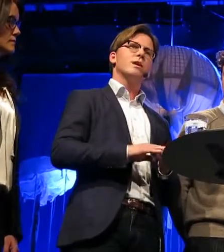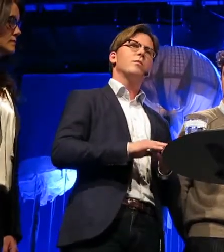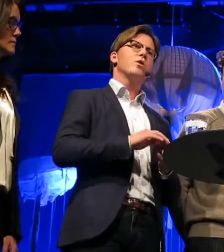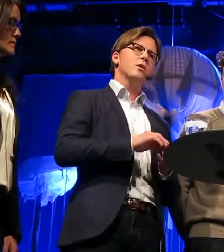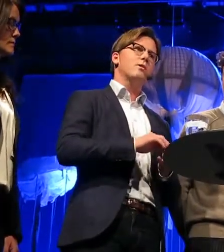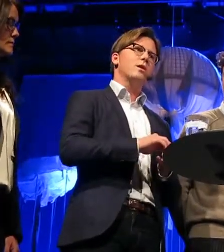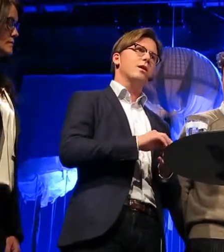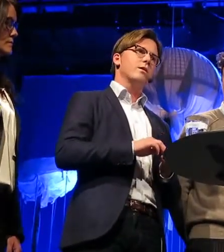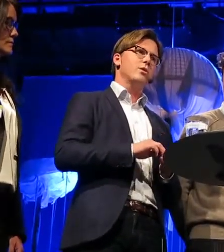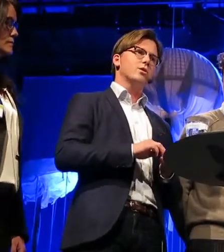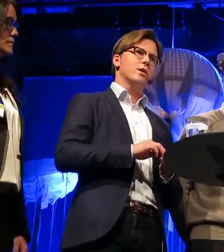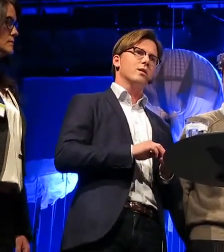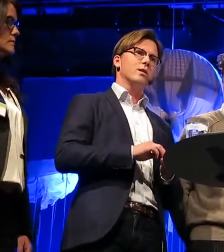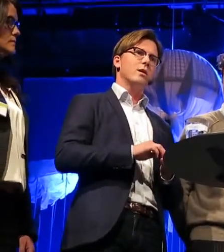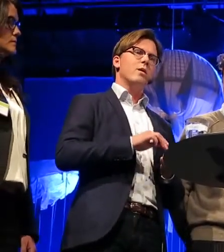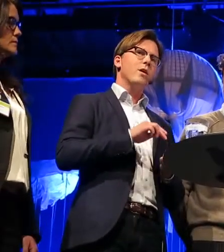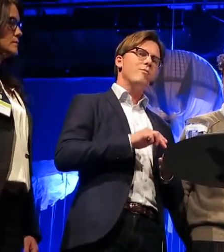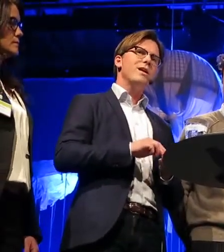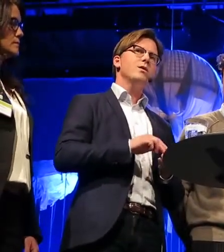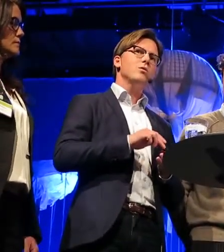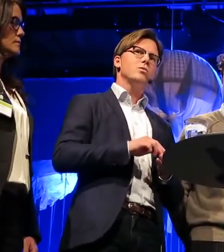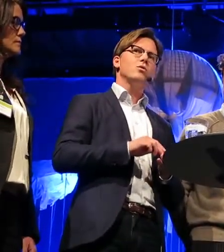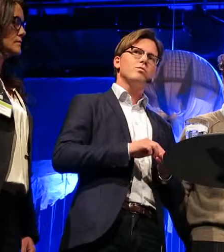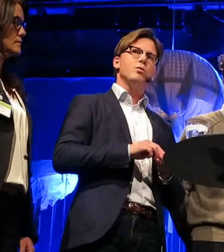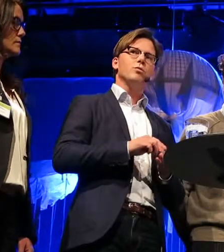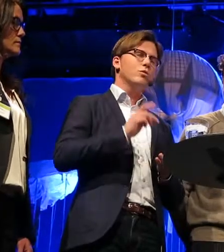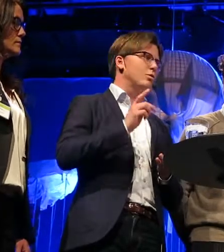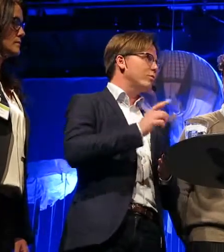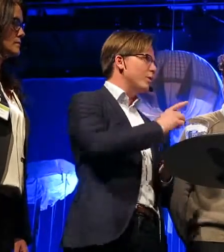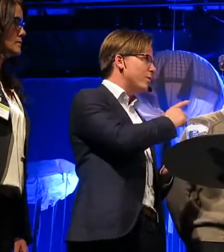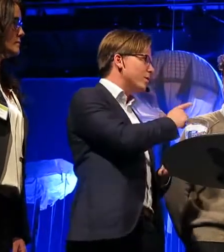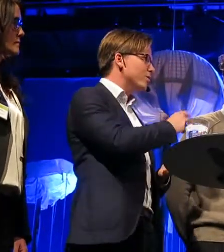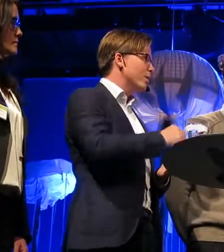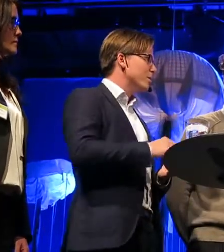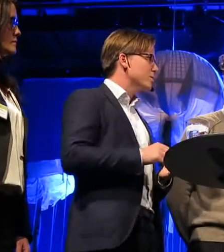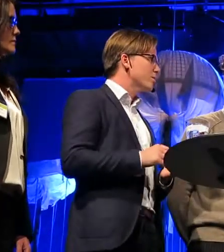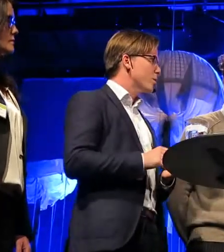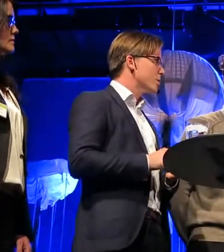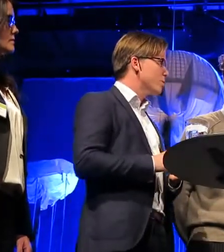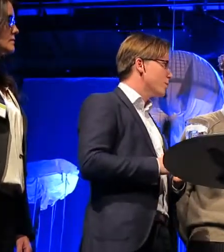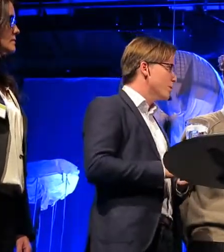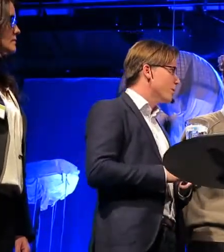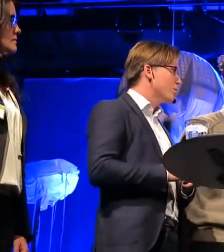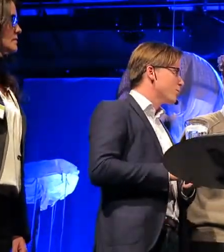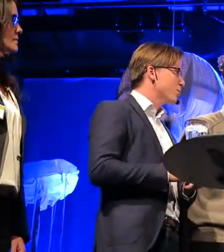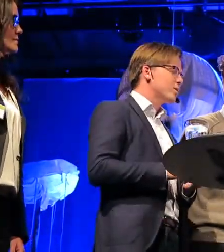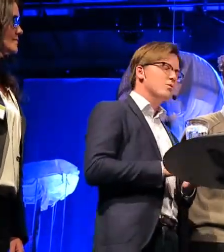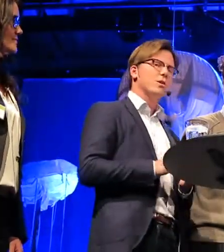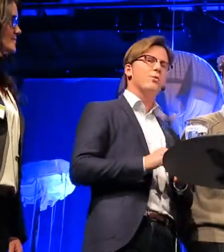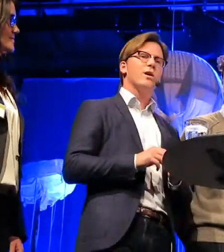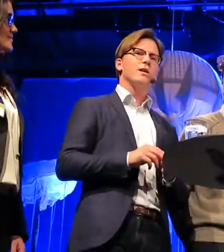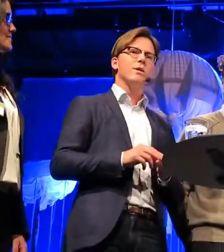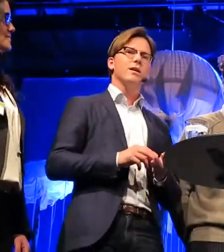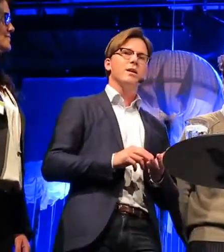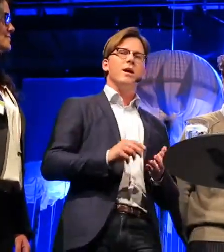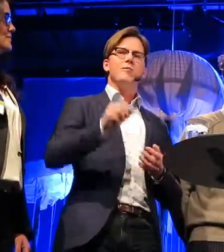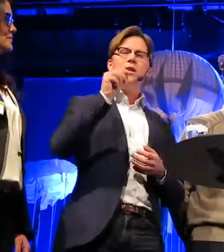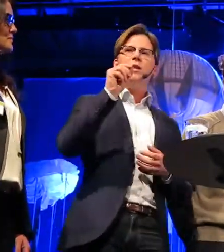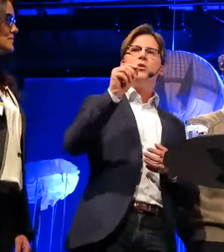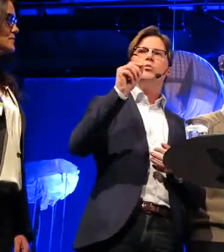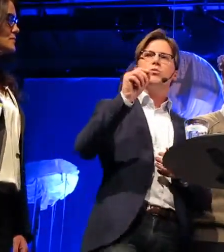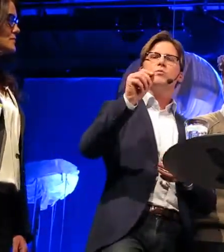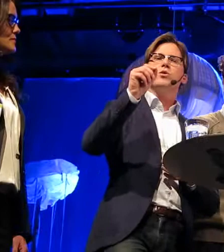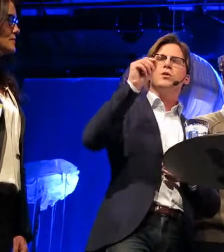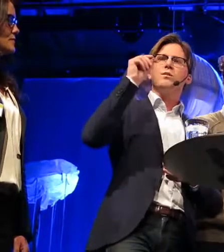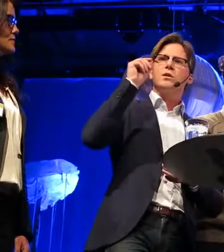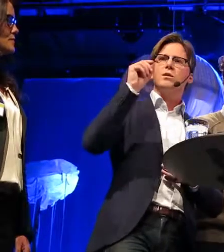Jag skulle vilja se att man har ett antal andra miljöskatter. Men min utgångspunkt, och nu kommer jag att flörta så mycket med naturskyddsföreningen så nu ska jag bråka lite mer.